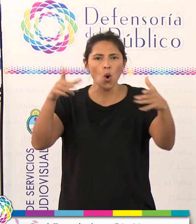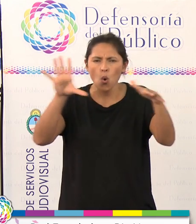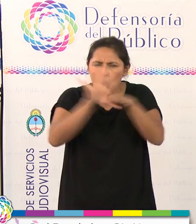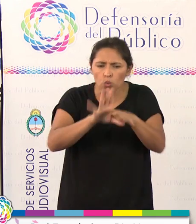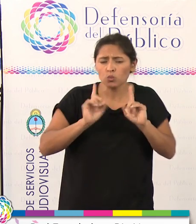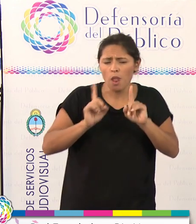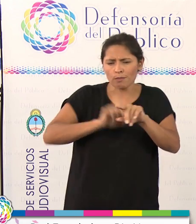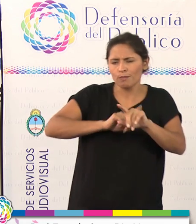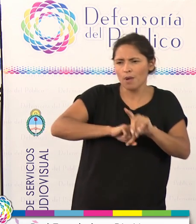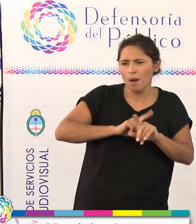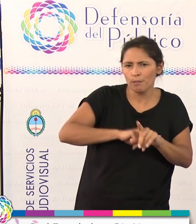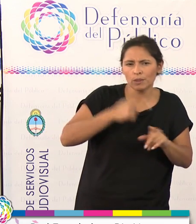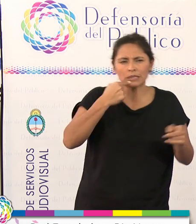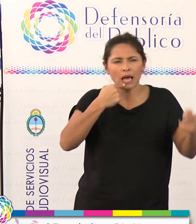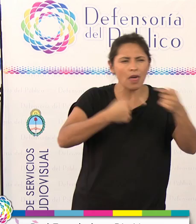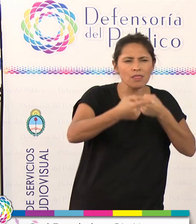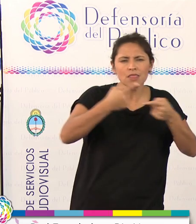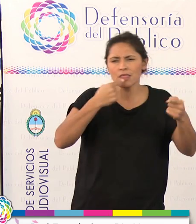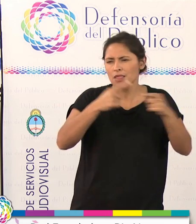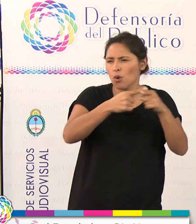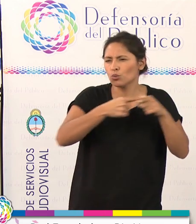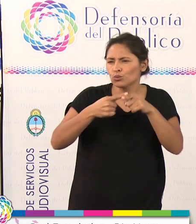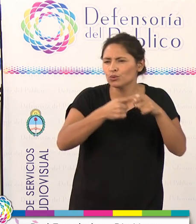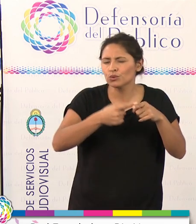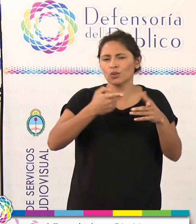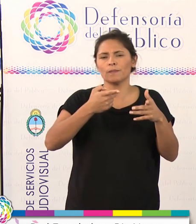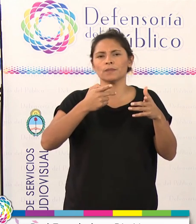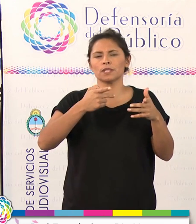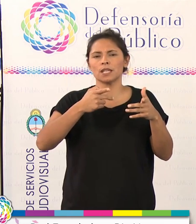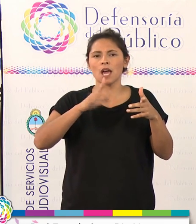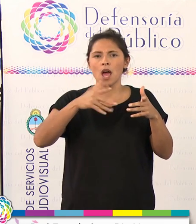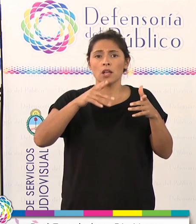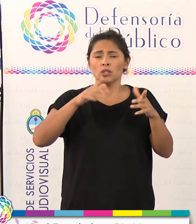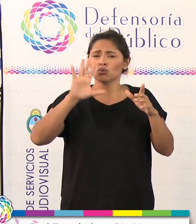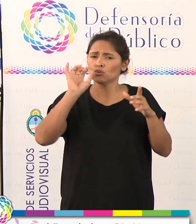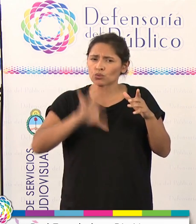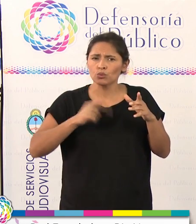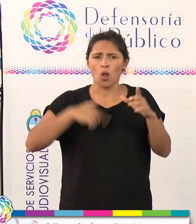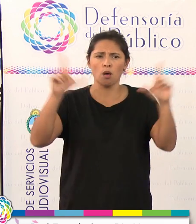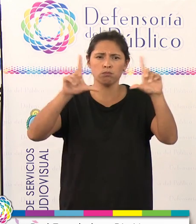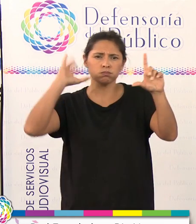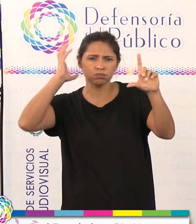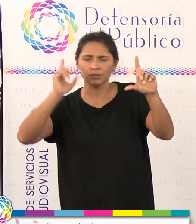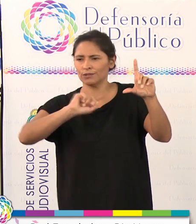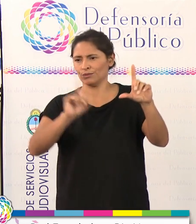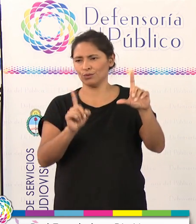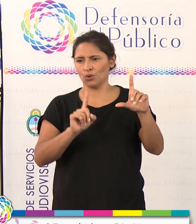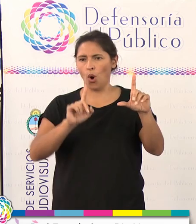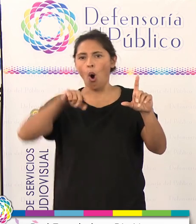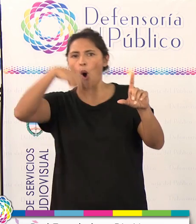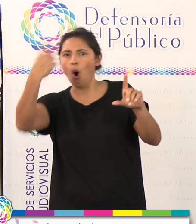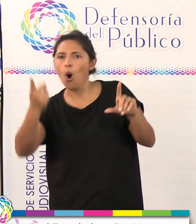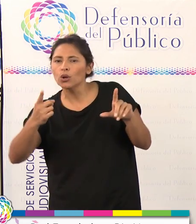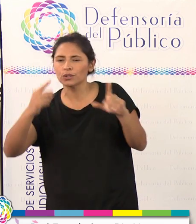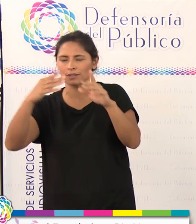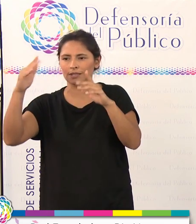que desnuda que el conflicto va más allá de los medios e involucra a otros niveles. El Superior Tribunal de Justicia en este momento está